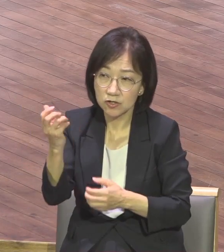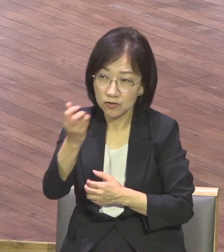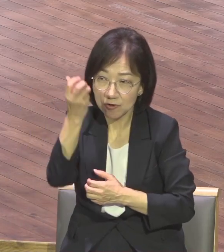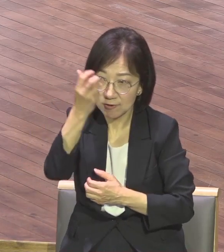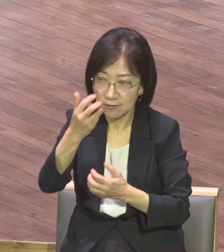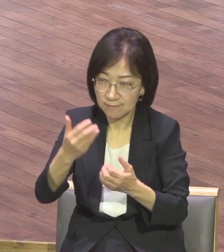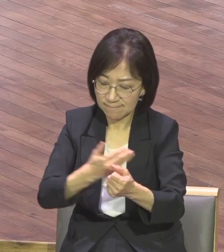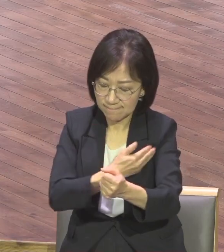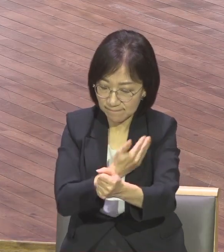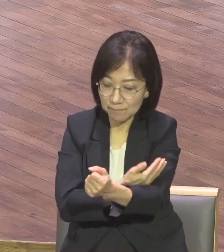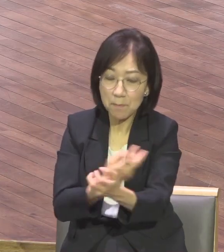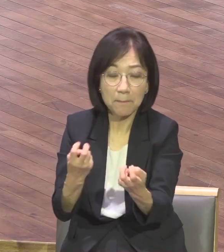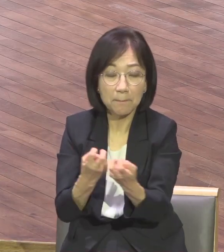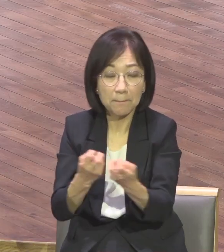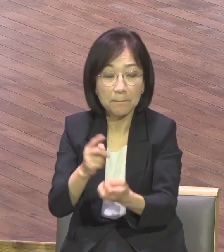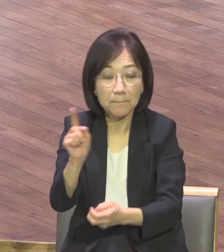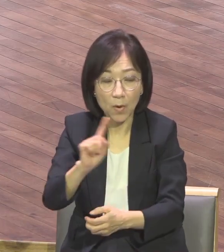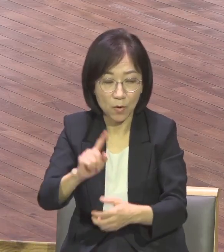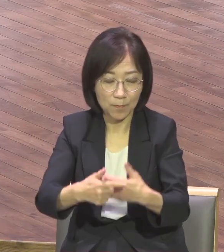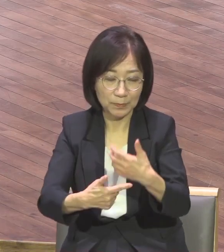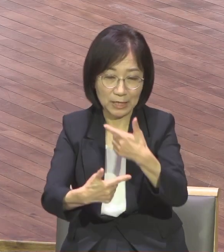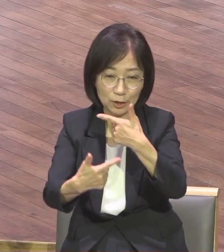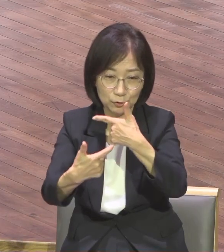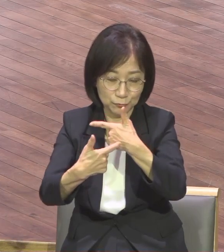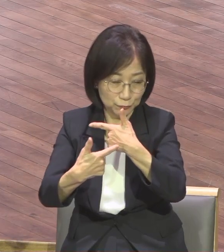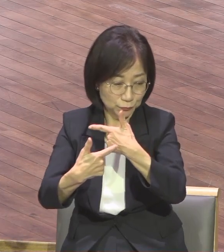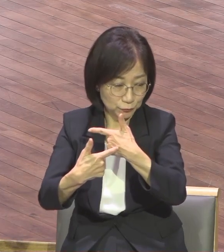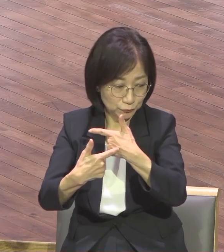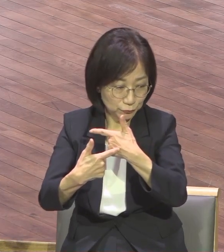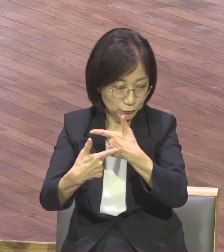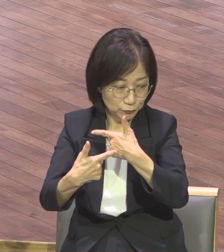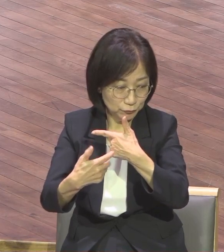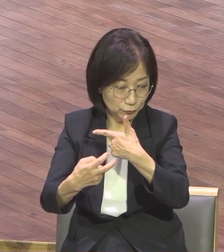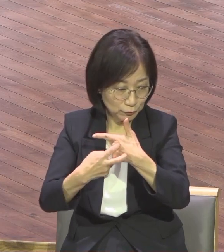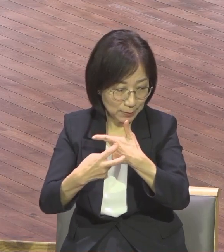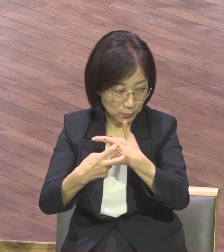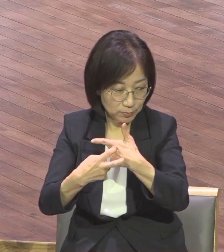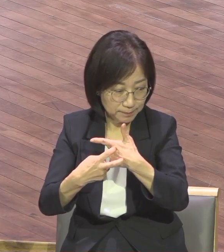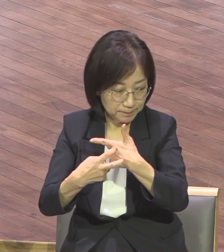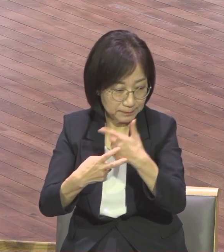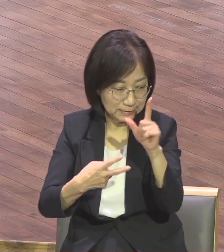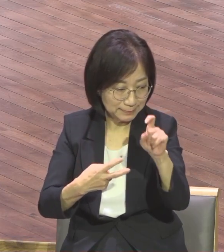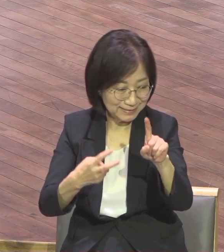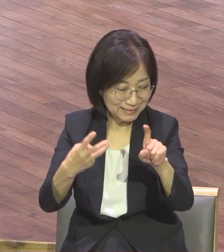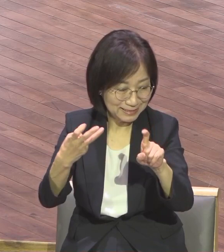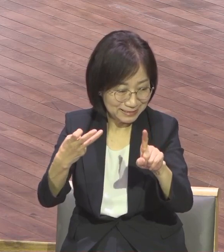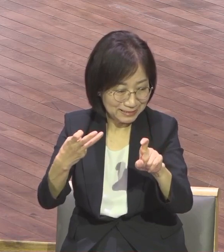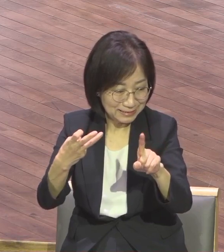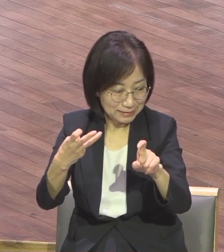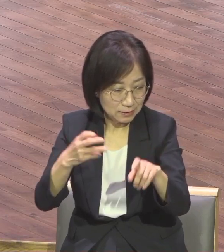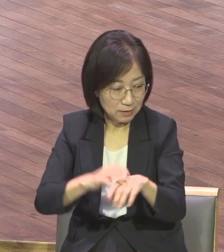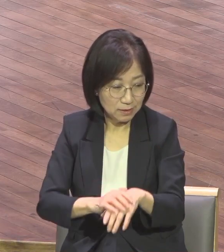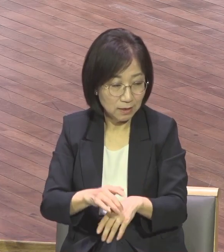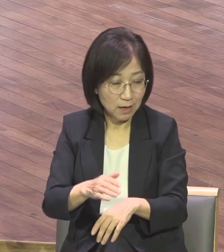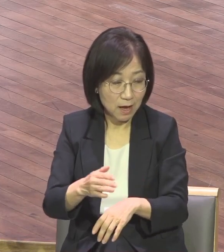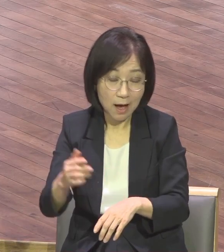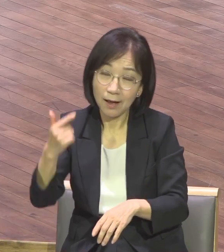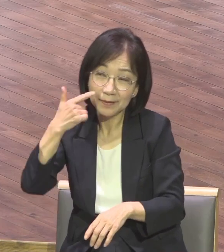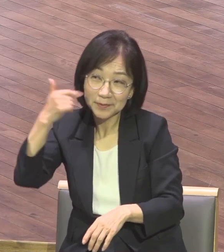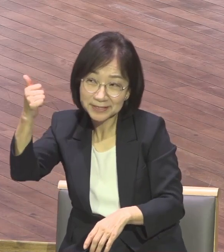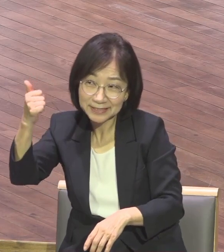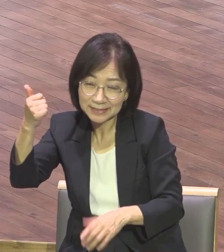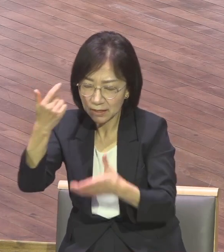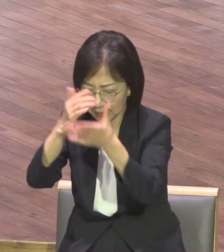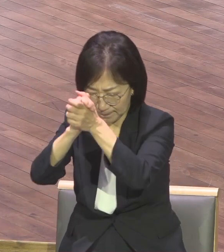있느냐 누가복음 11장 13절에 말씀하고 계세요. 너희 하늘 아버지께서 구하는